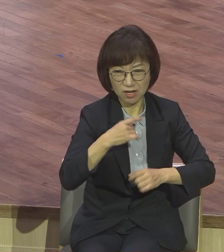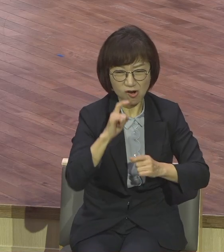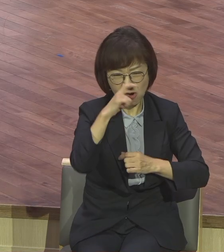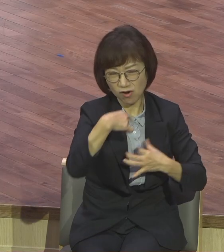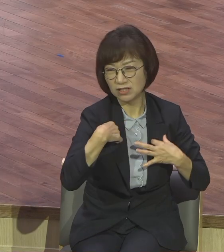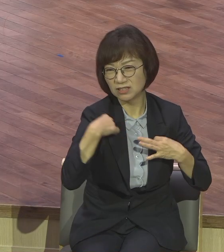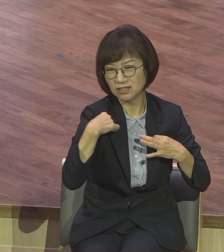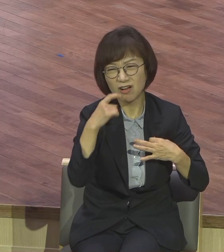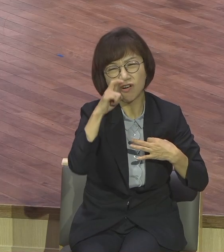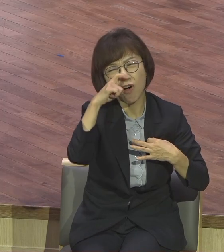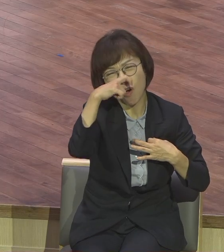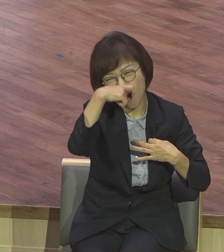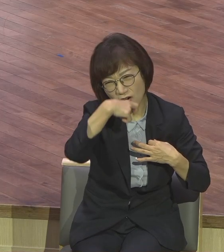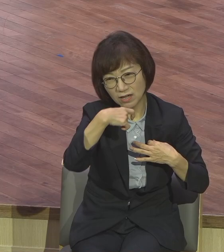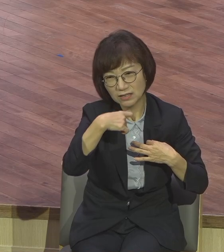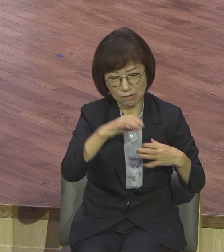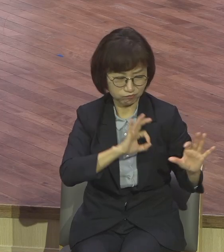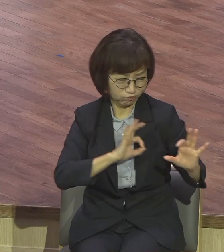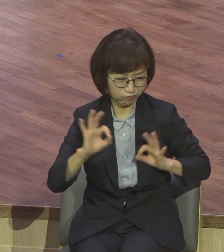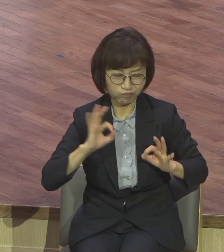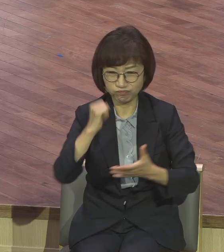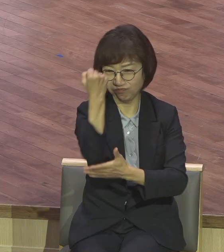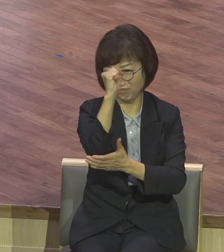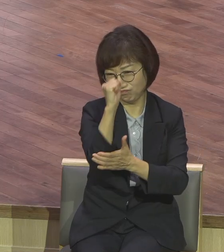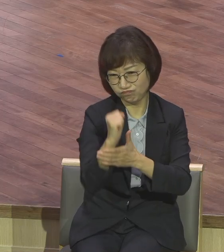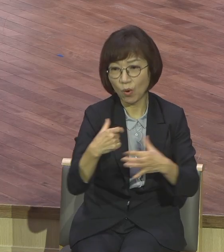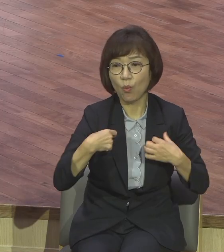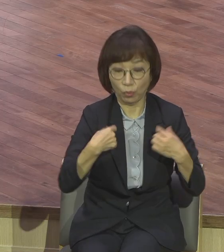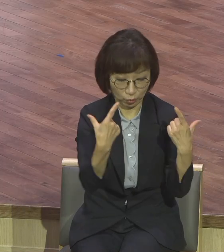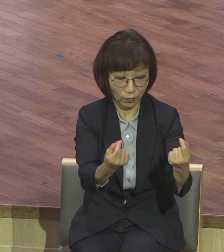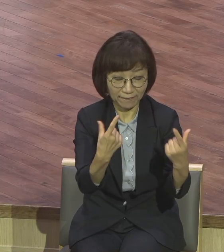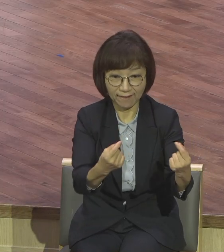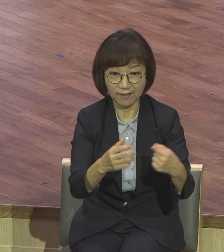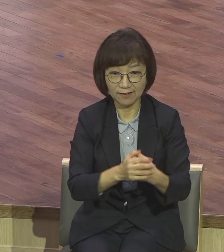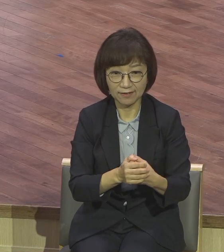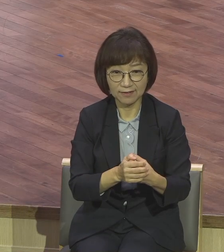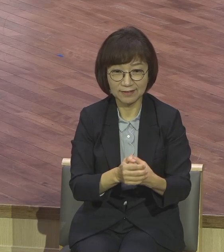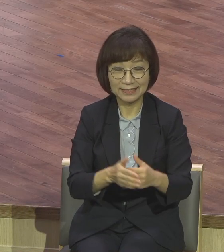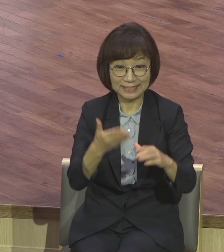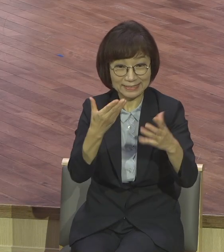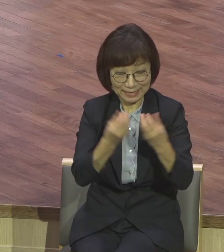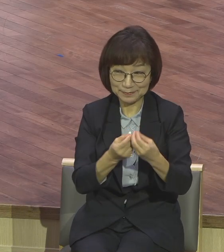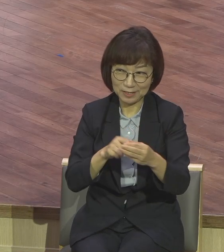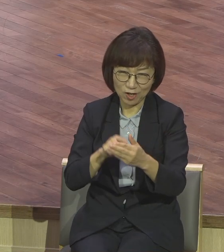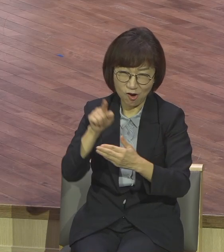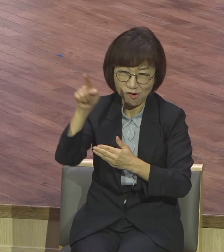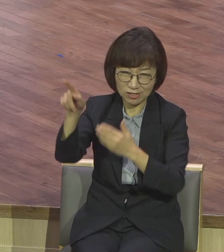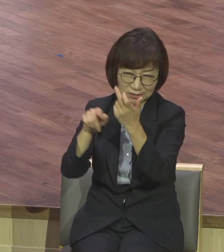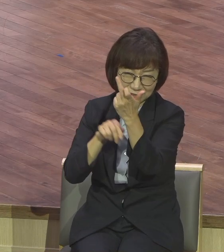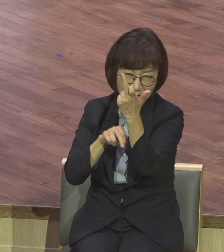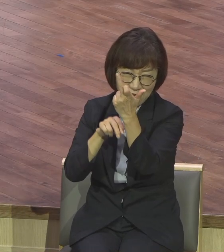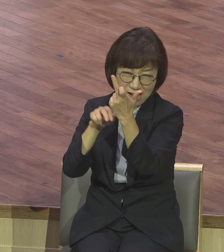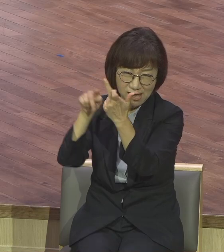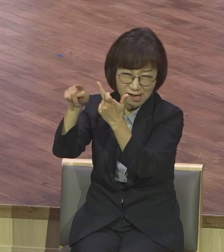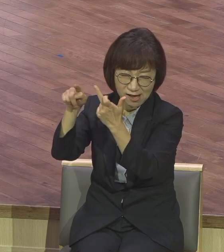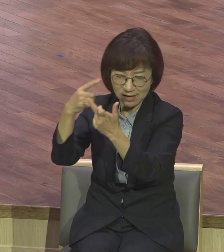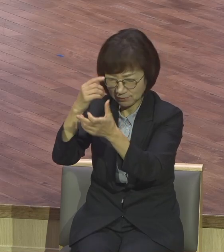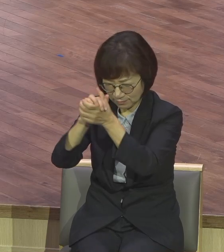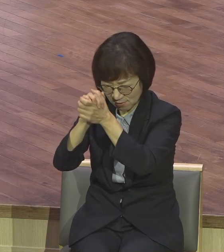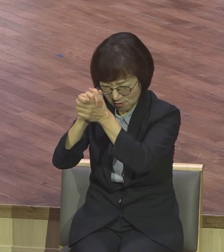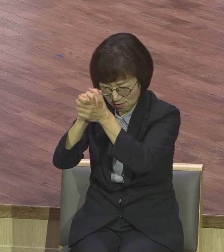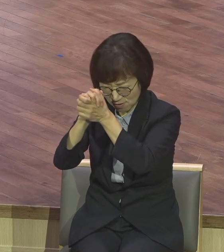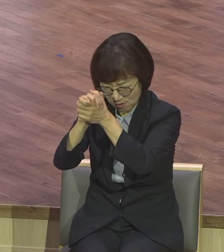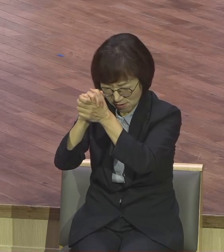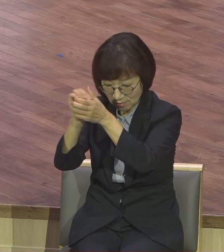누더기 같으니 저 기도원에 있는 기도 많이 하는 목사나 저 길거리에 있는 저